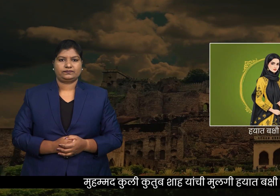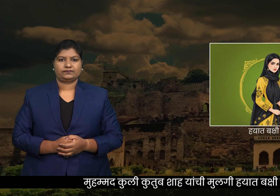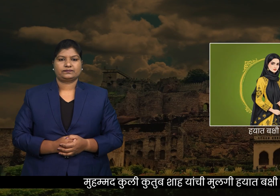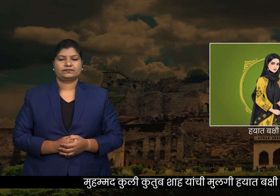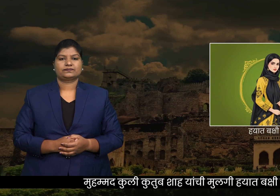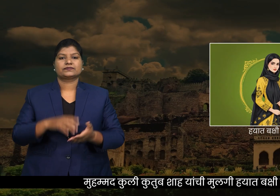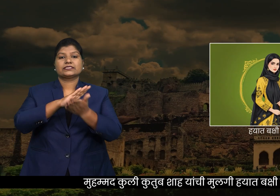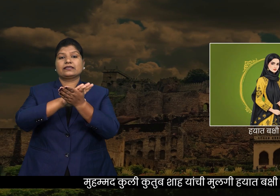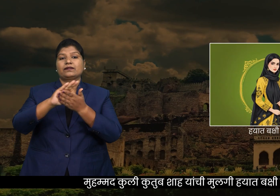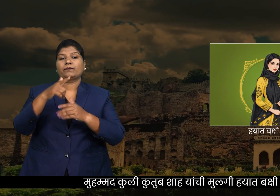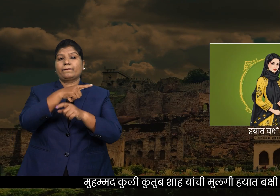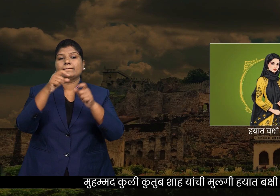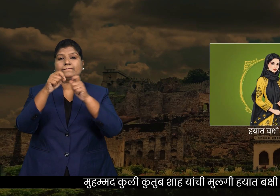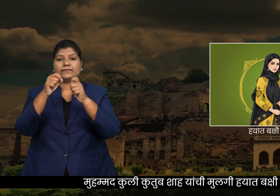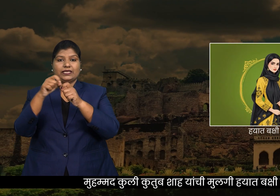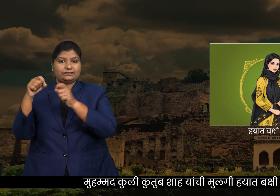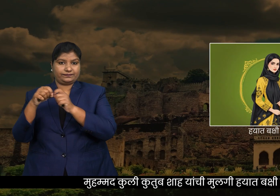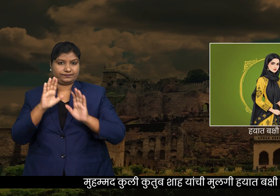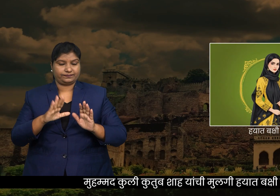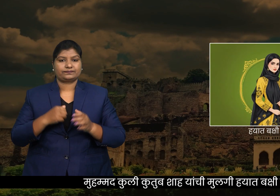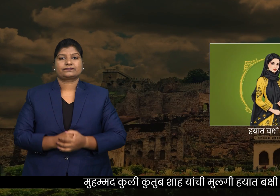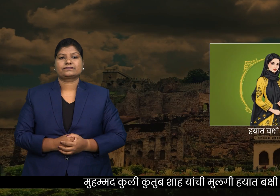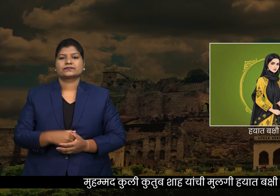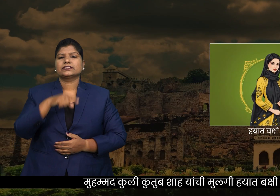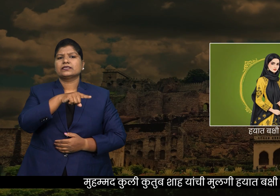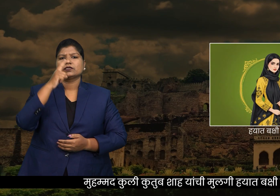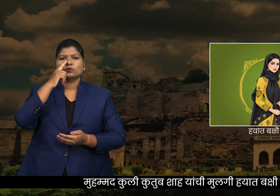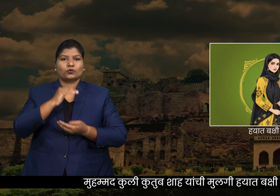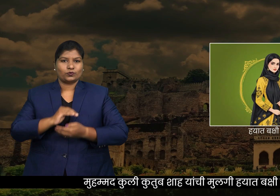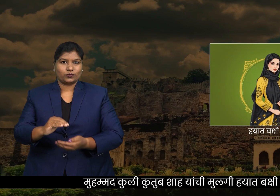मोहम्मद कुली कुतुब शाह यांची मुलगी हयात बक्षी बेगम